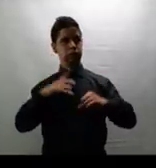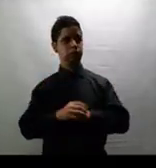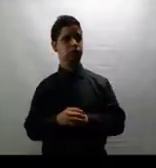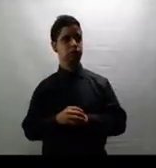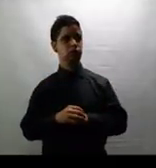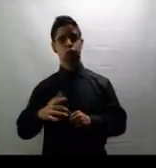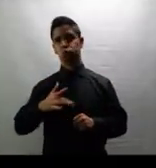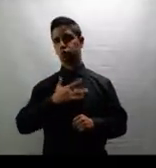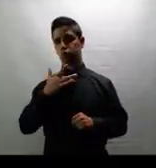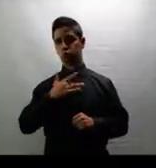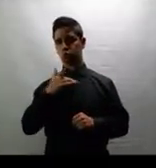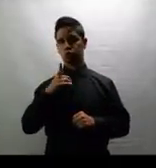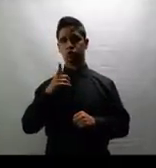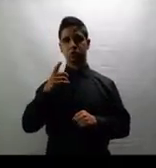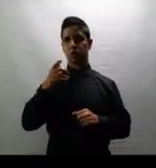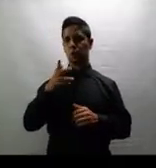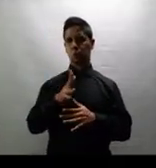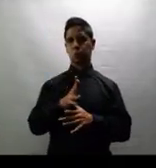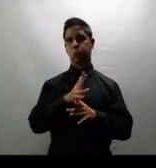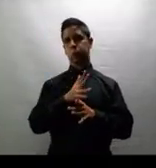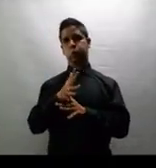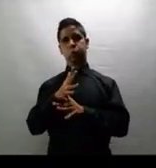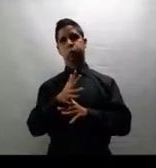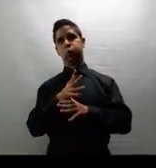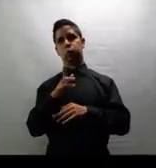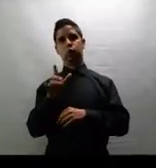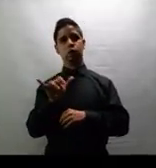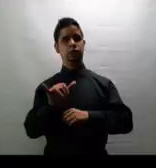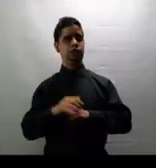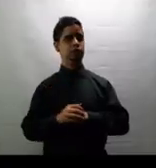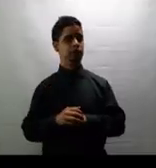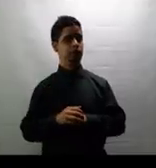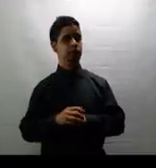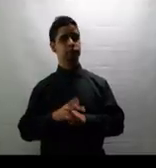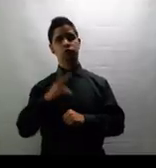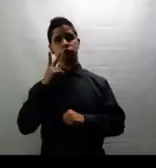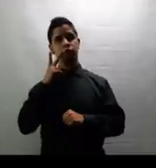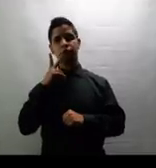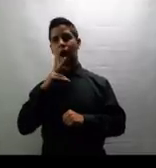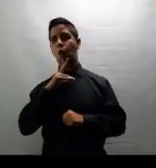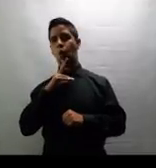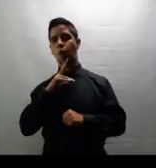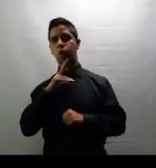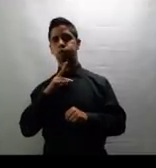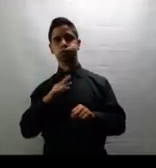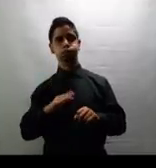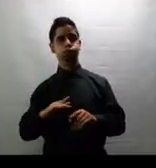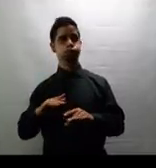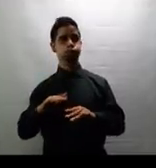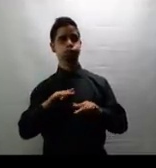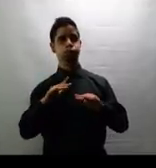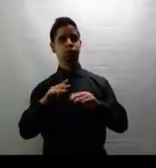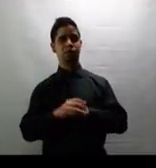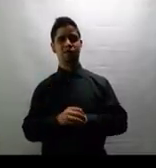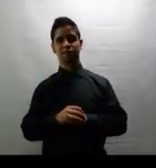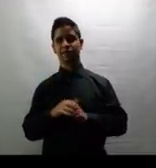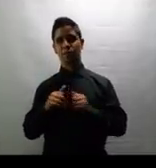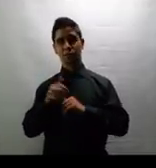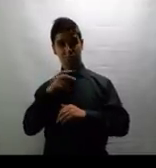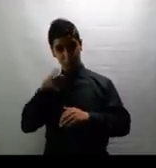aquello parece a zumba band y yo vine agua subiendo como como suma vertidas